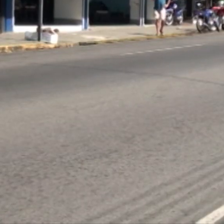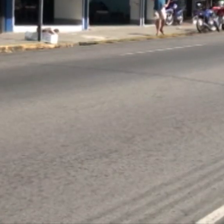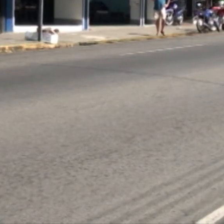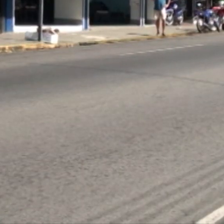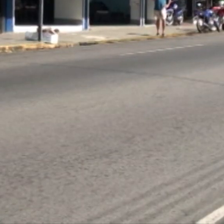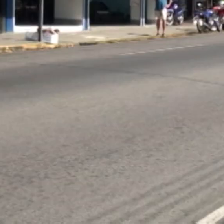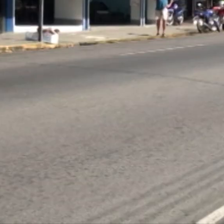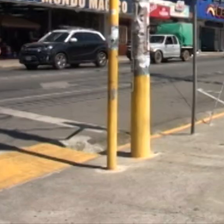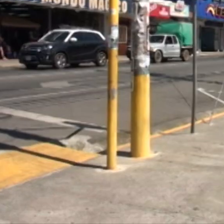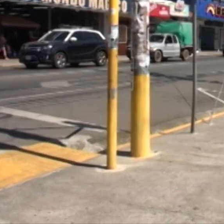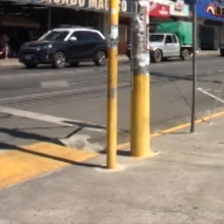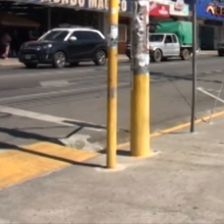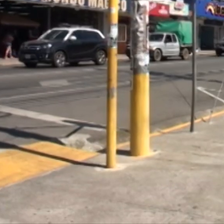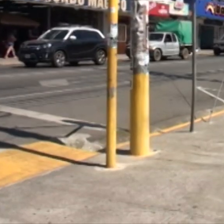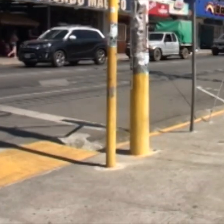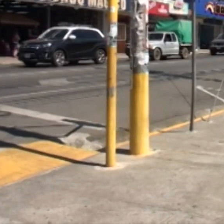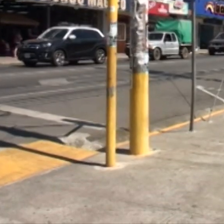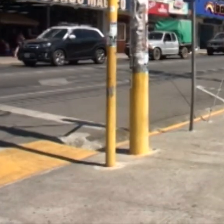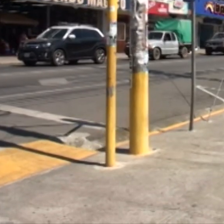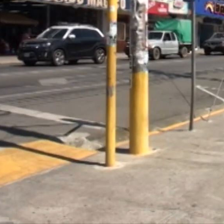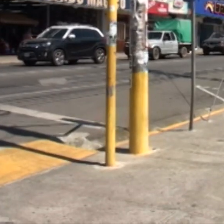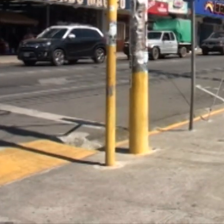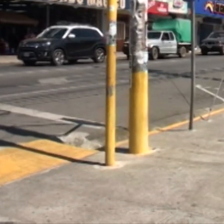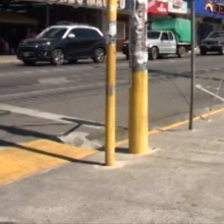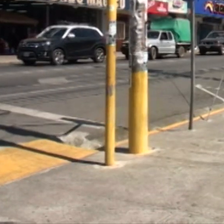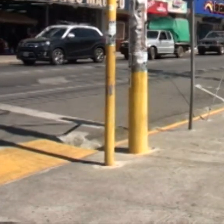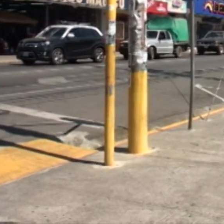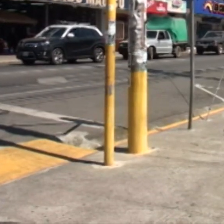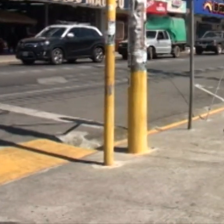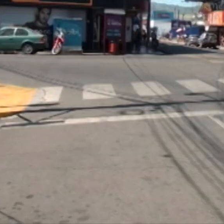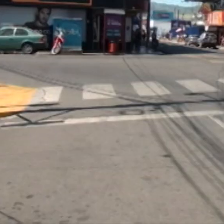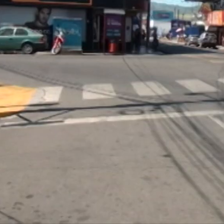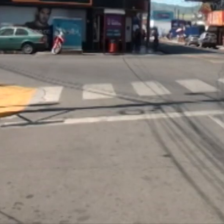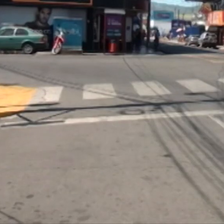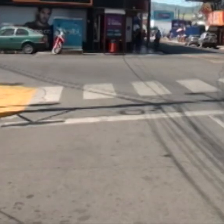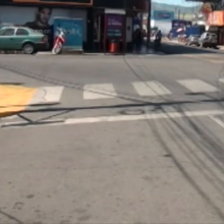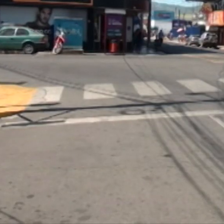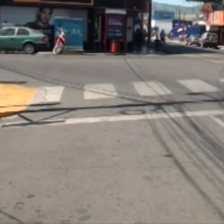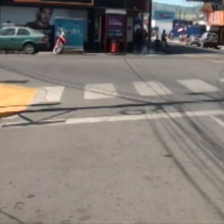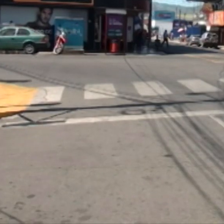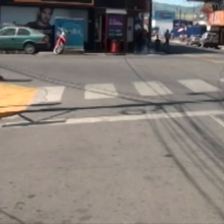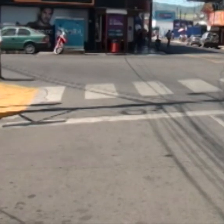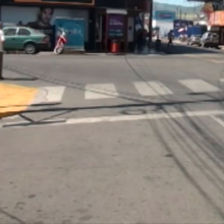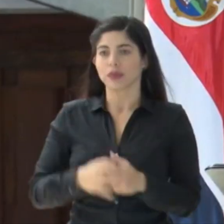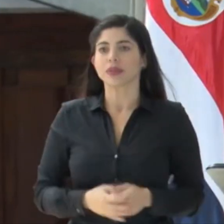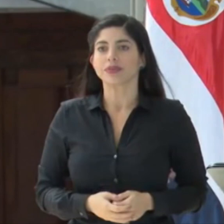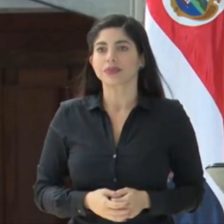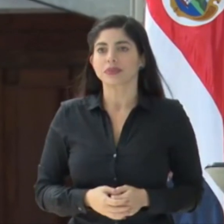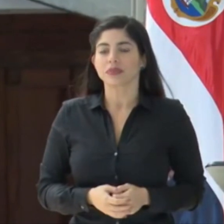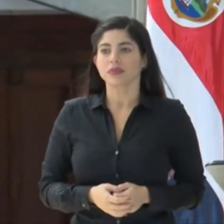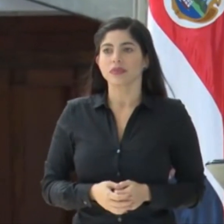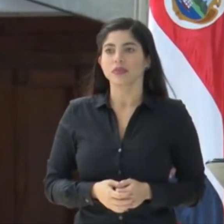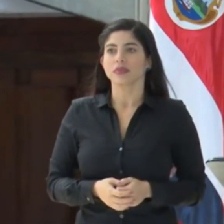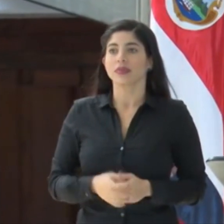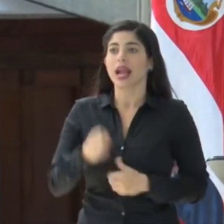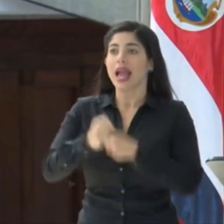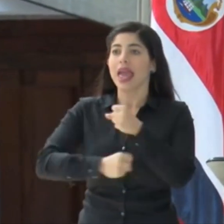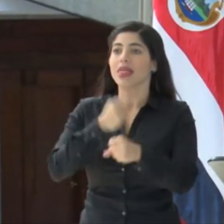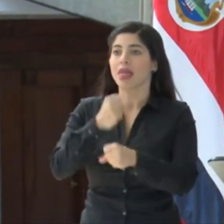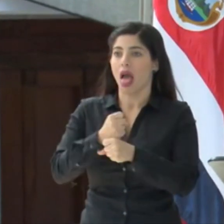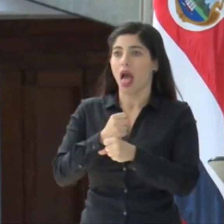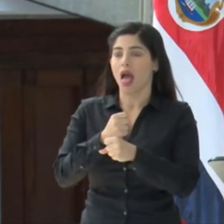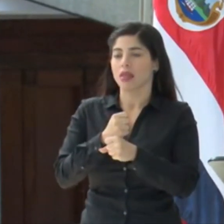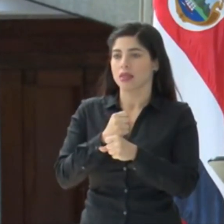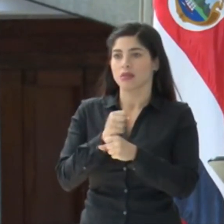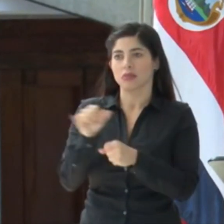de 50 casos confirmados por COVID-19. Las edades se